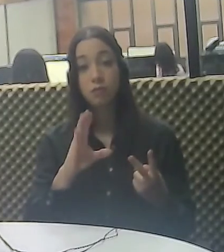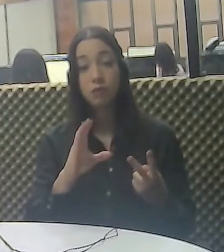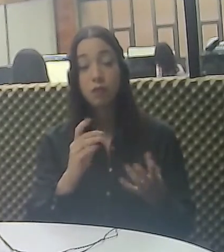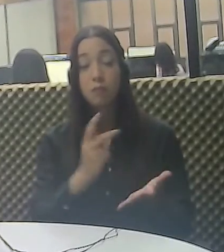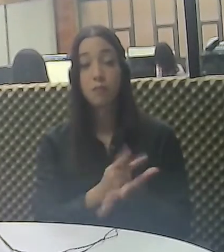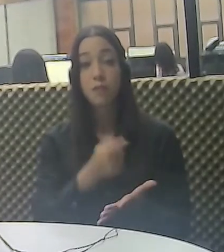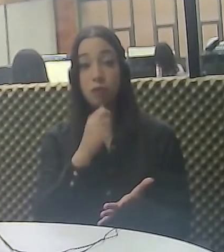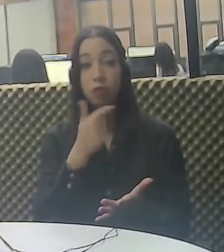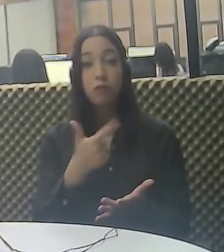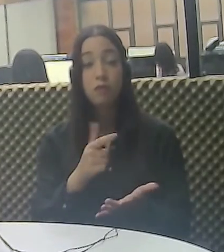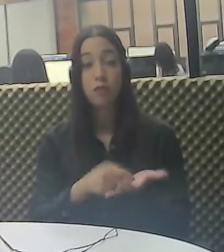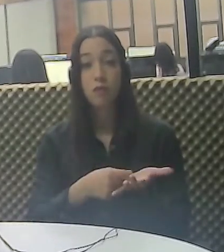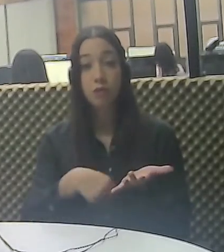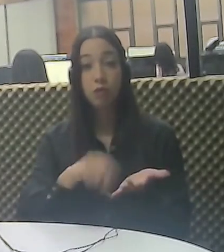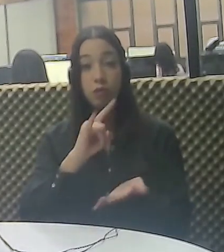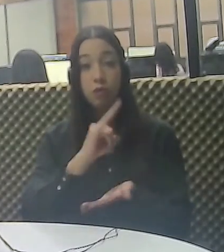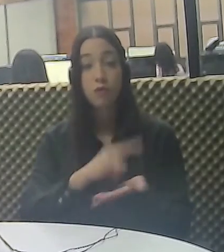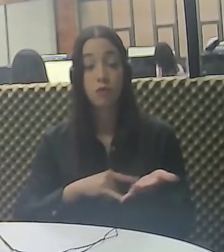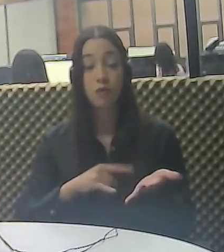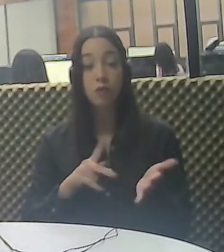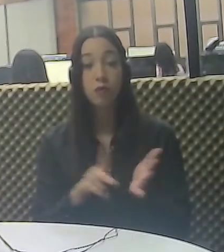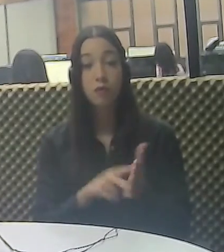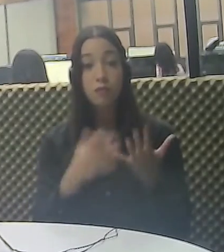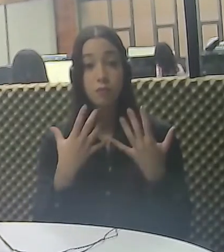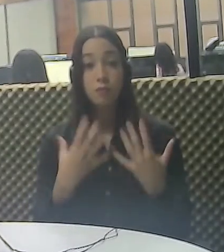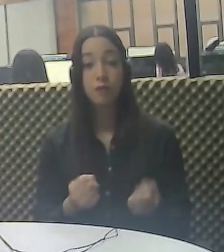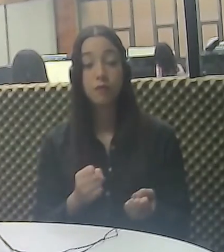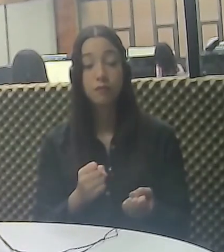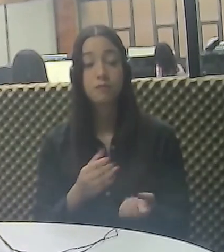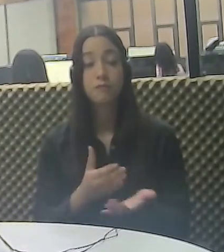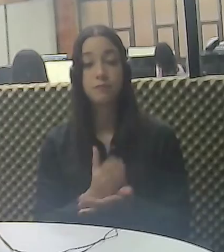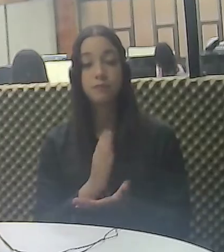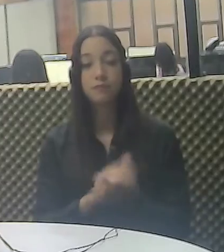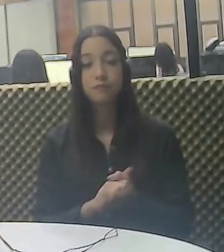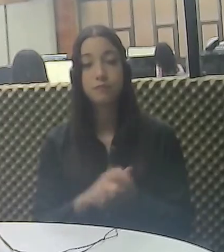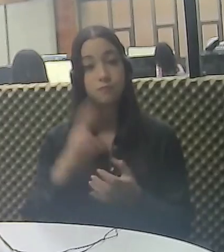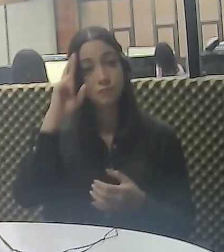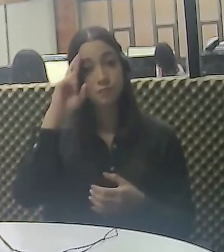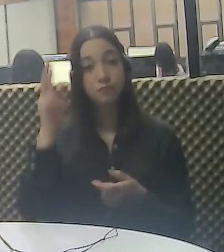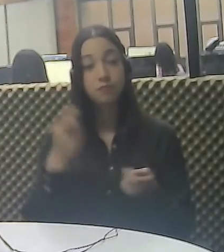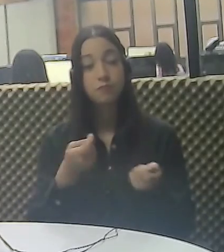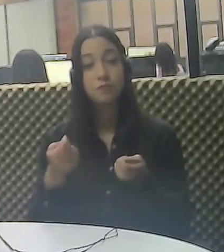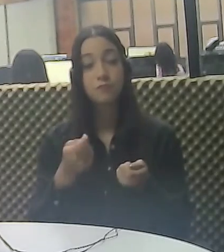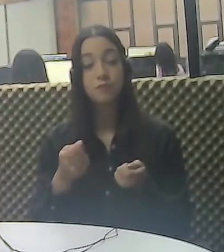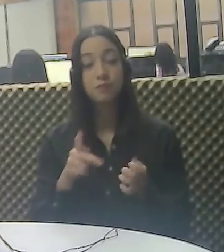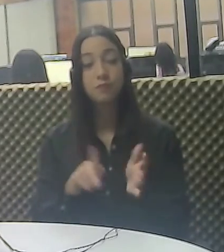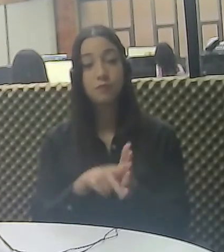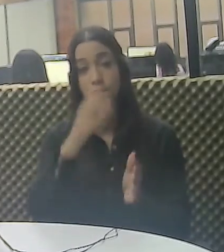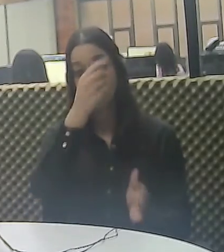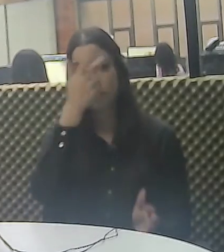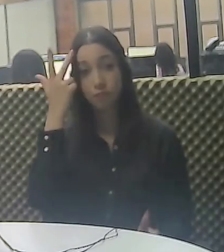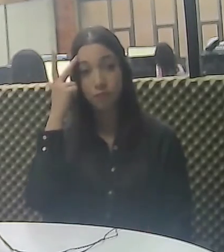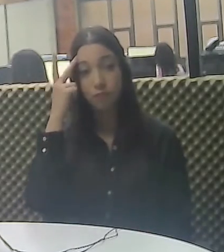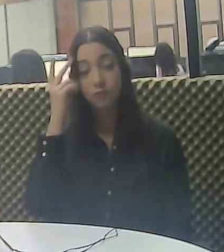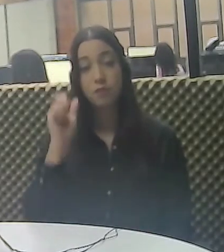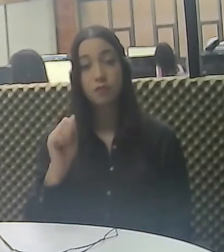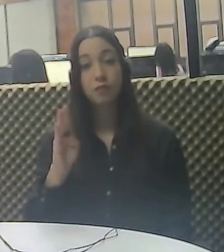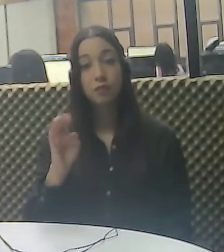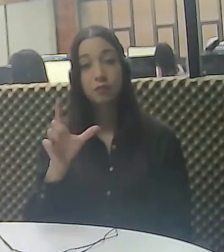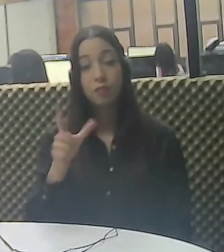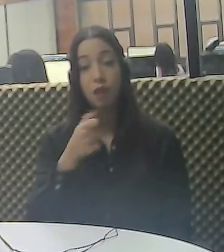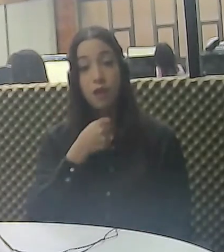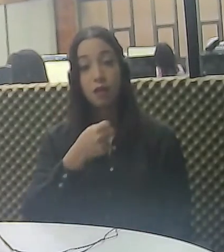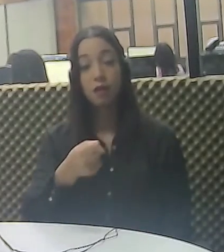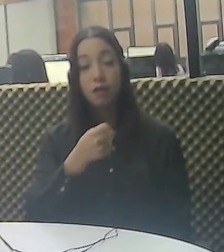tenham iniciado ou concretizado o processo de adesão o diretor administrativo de pessoal da prefeitura Abel Borges